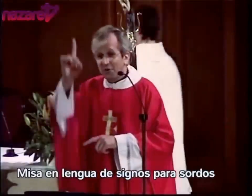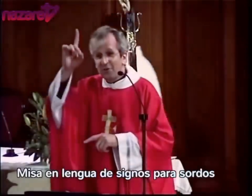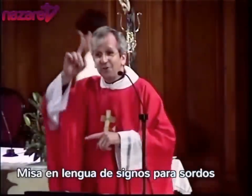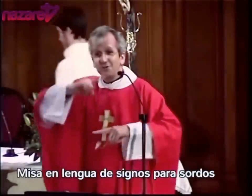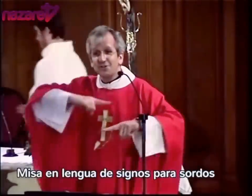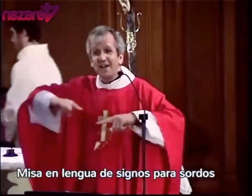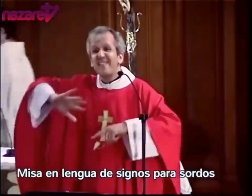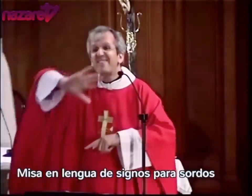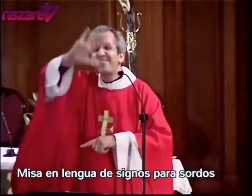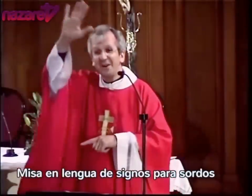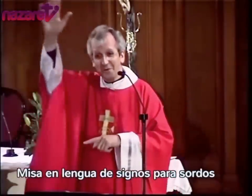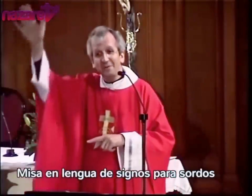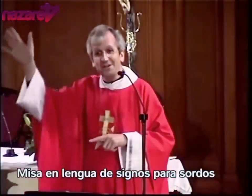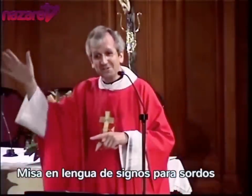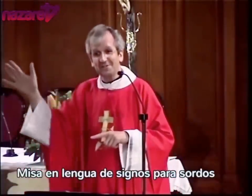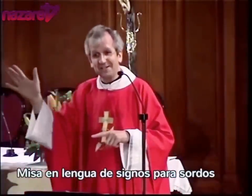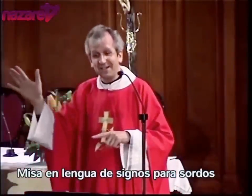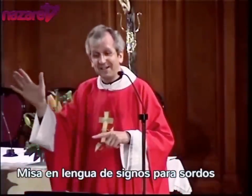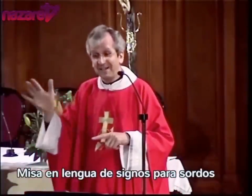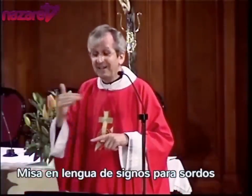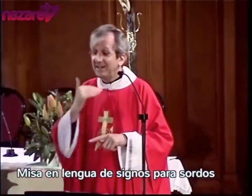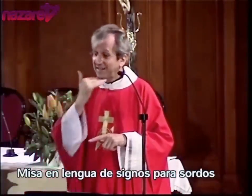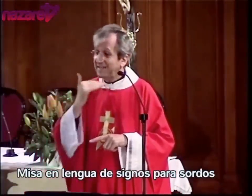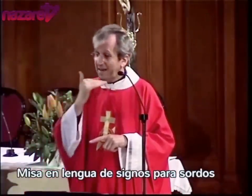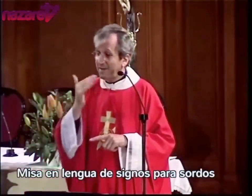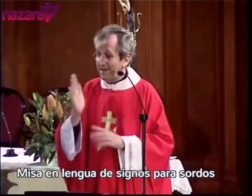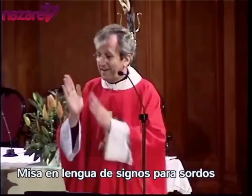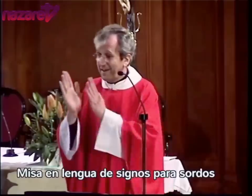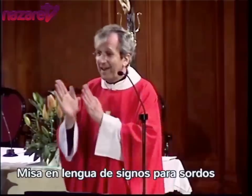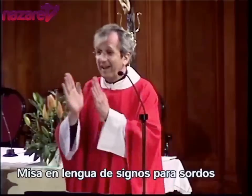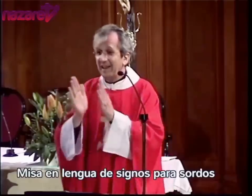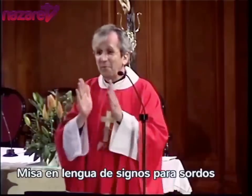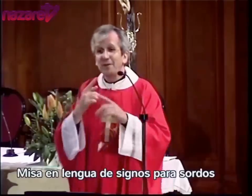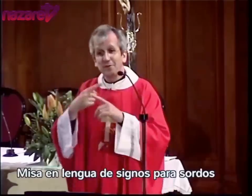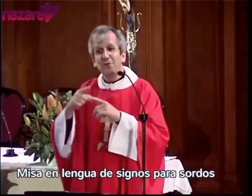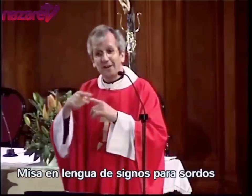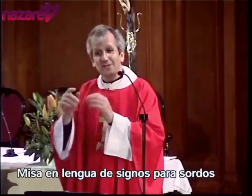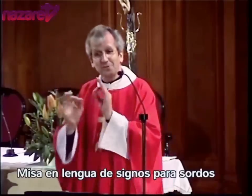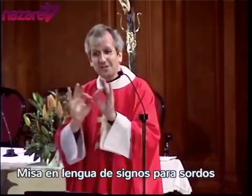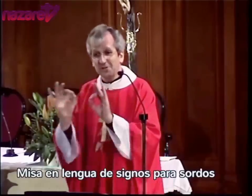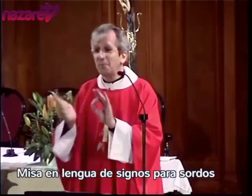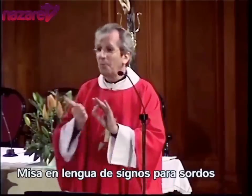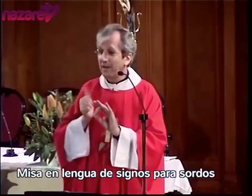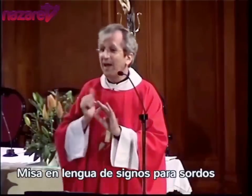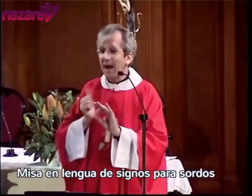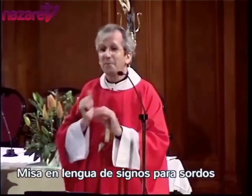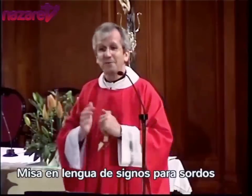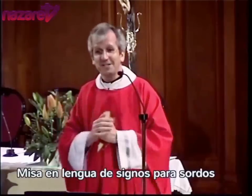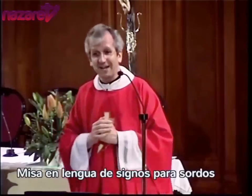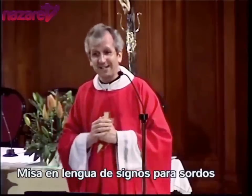El Señor Dios del universo sabe en cada momento las cosas como